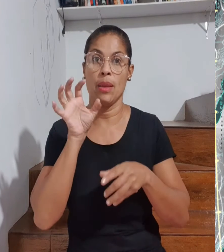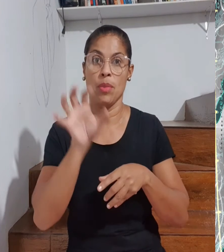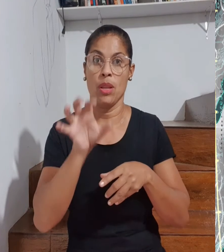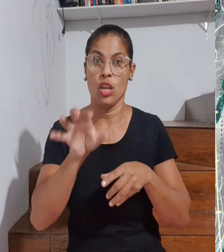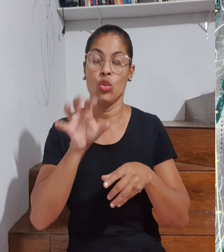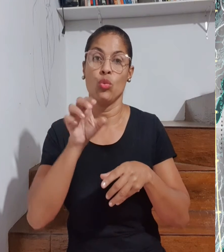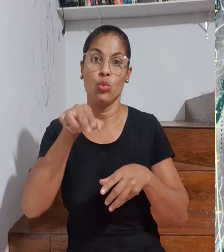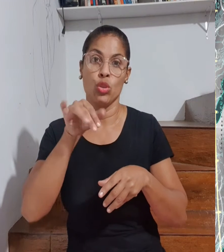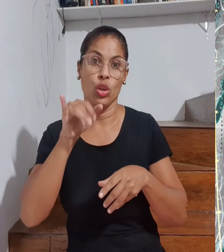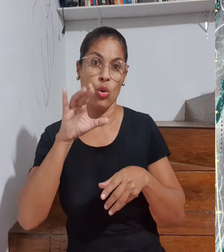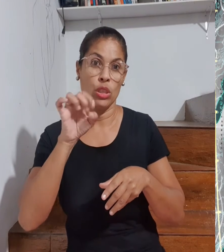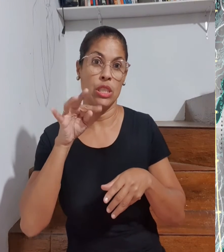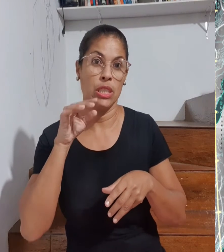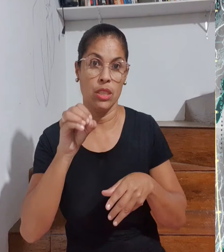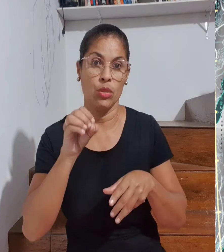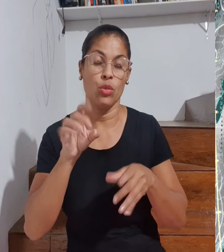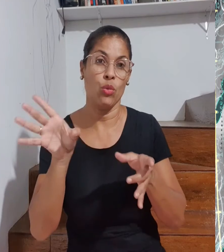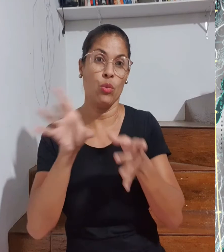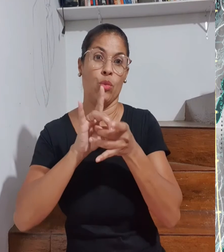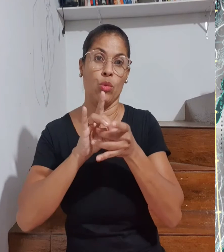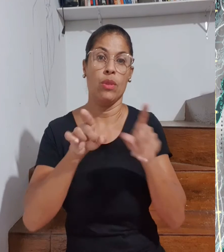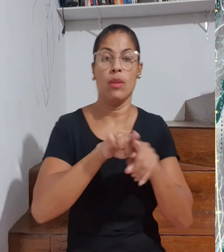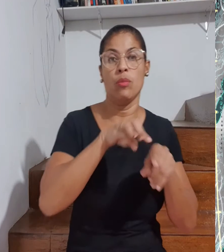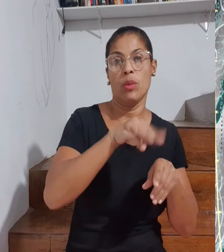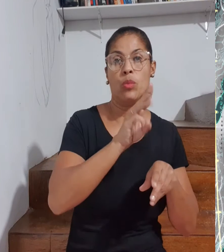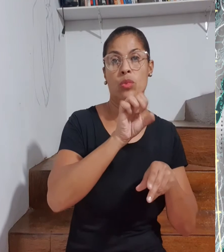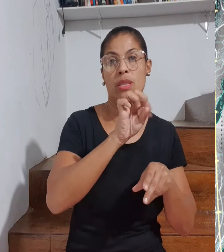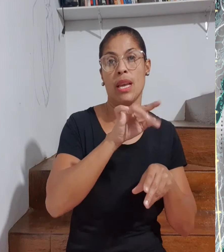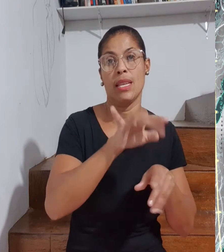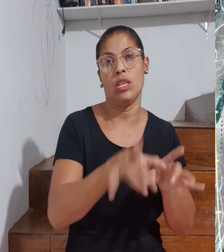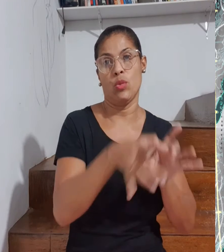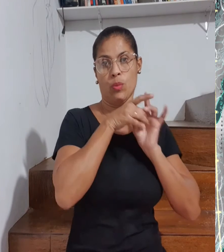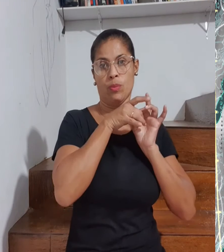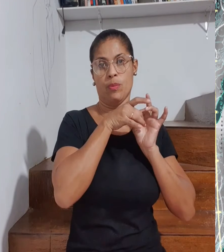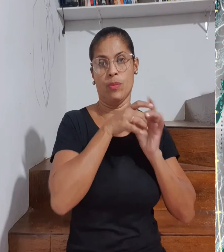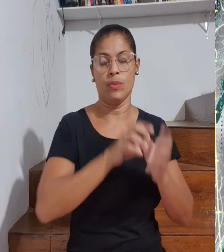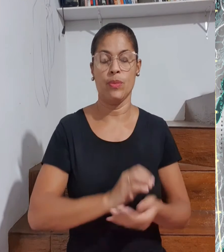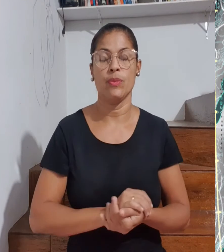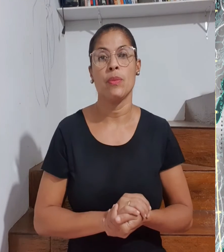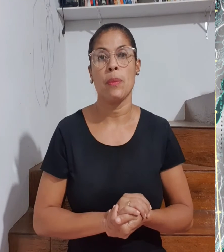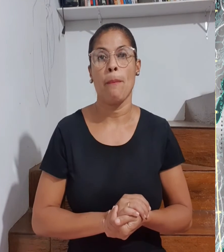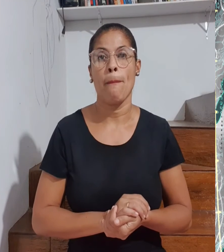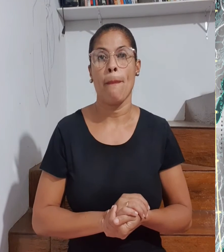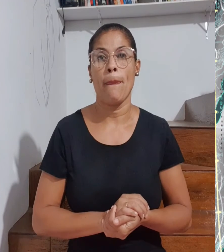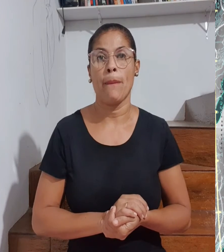em receptores nicotínicos quanto em receptores muscarínicos.